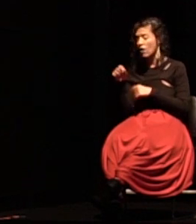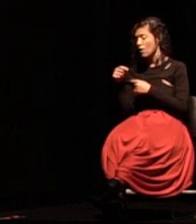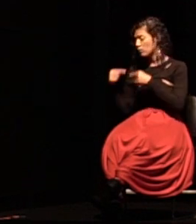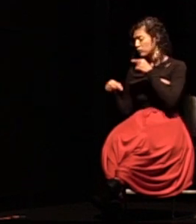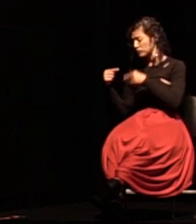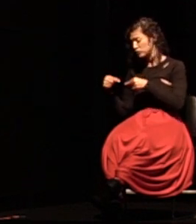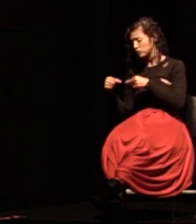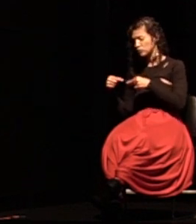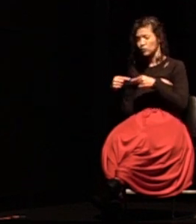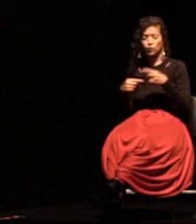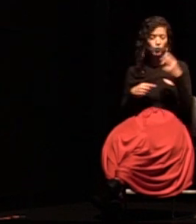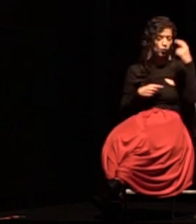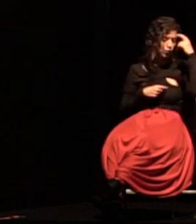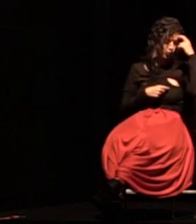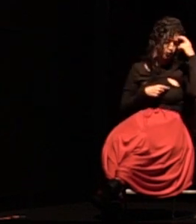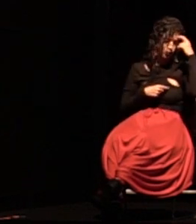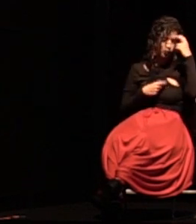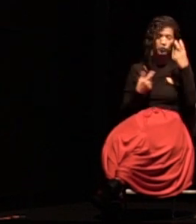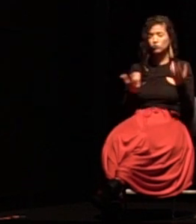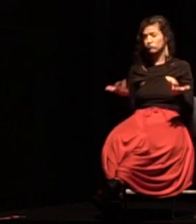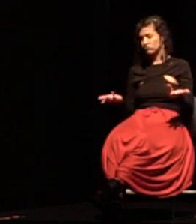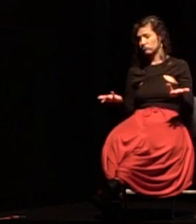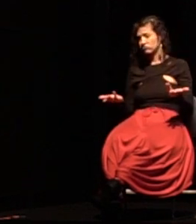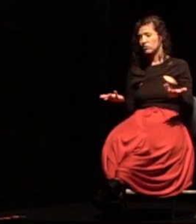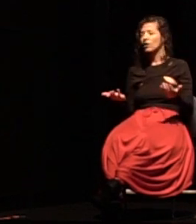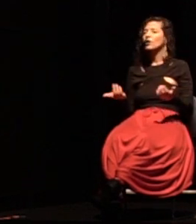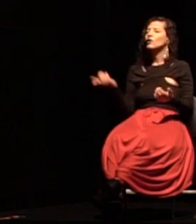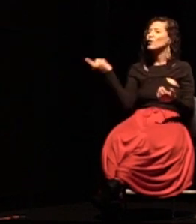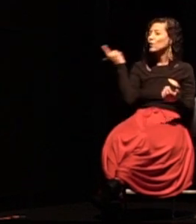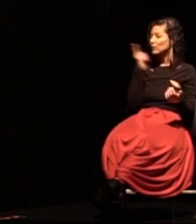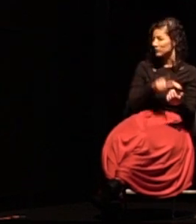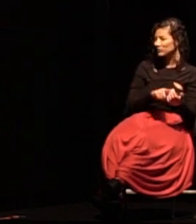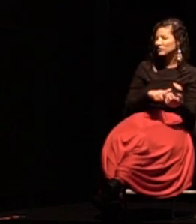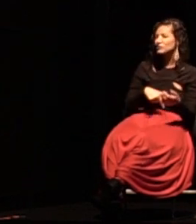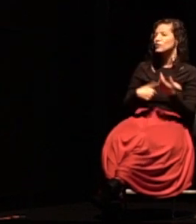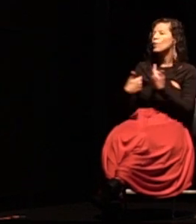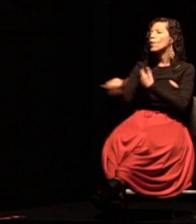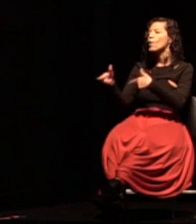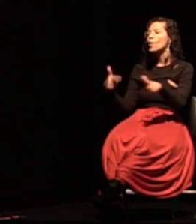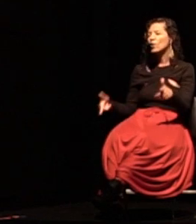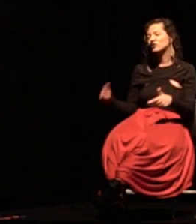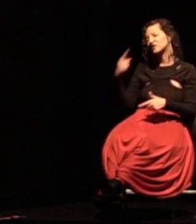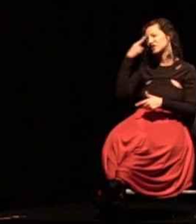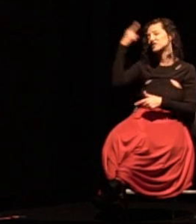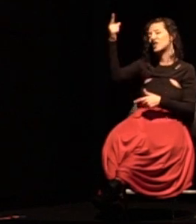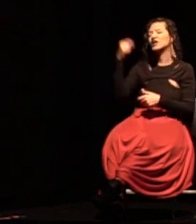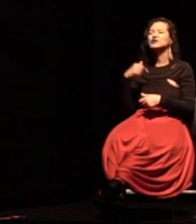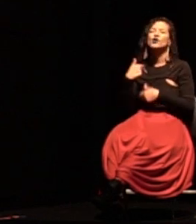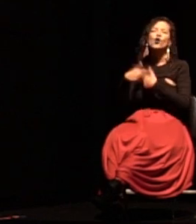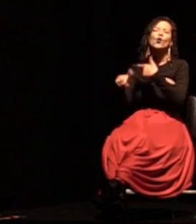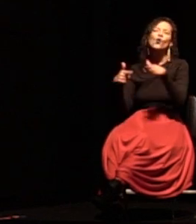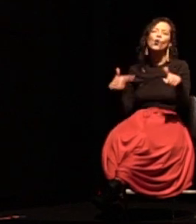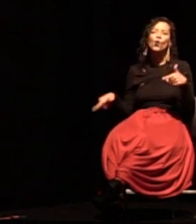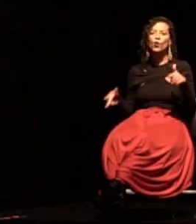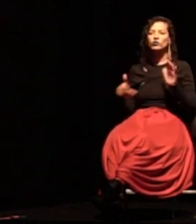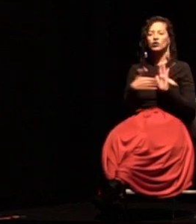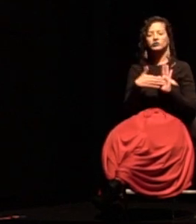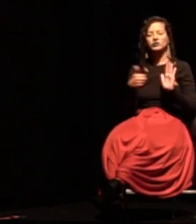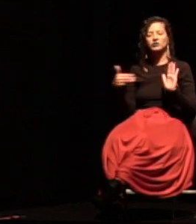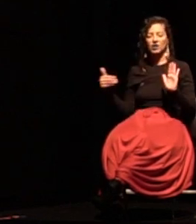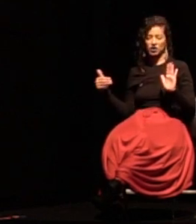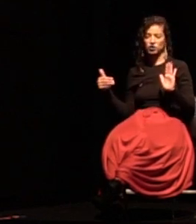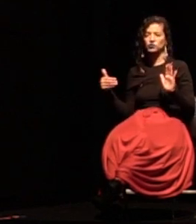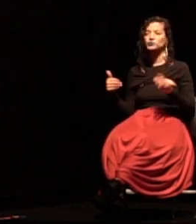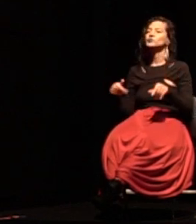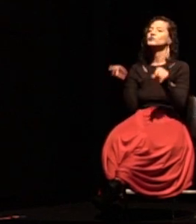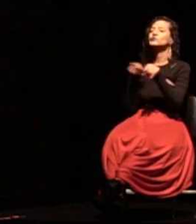cultural, que era para poder fazer vingar outras ideias, outras estruturas estéticas e